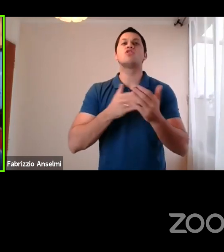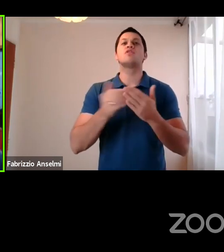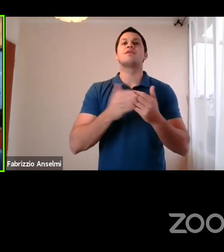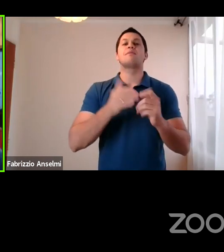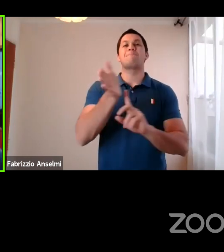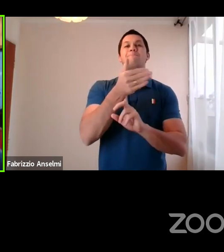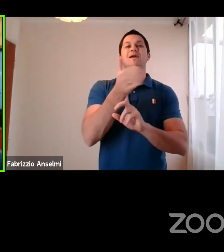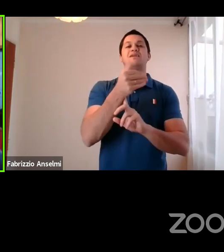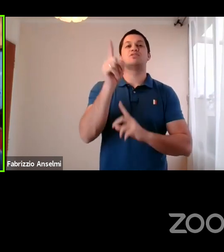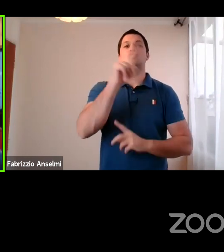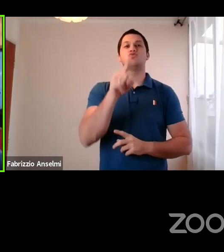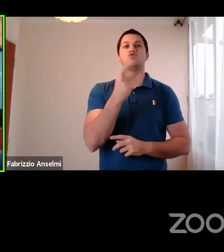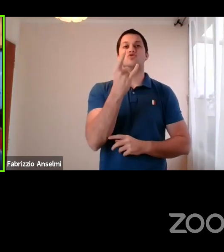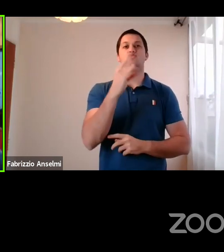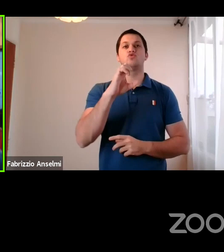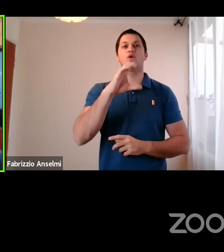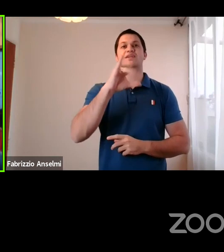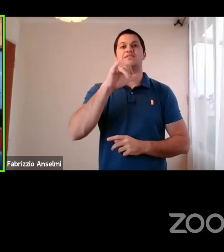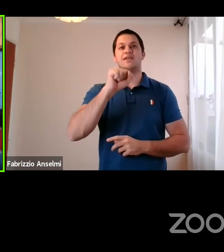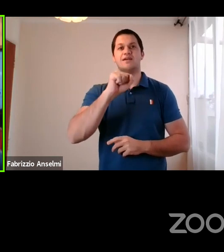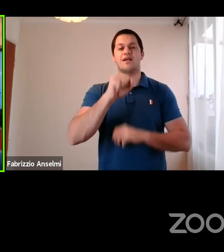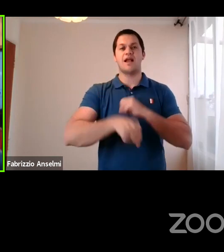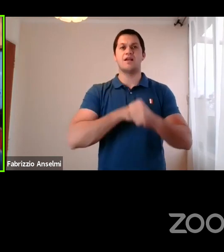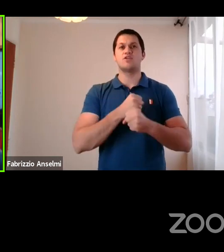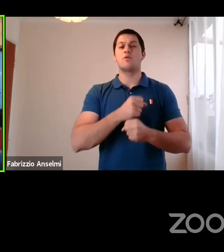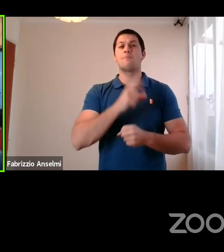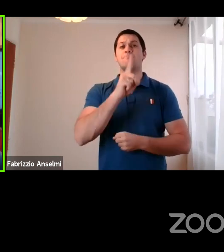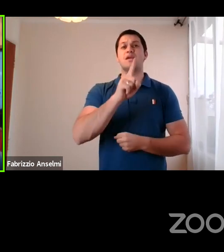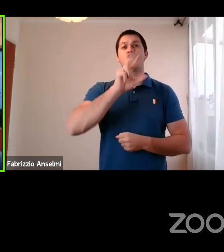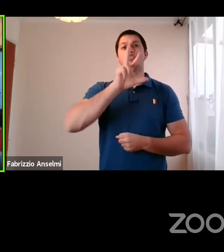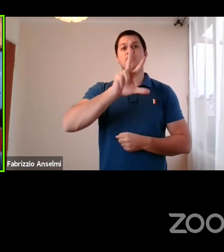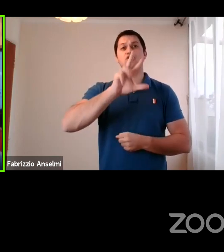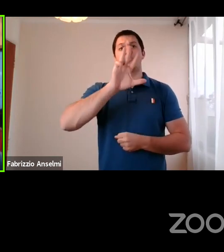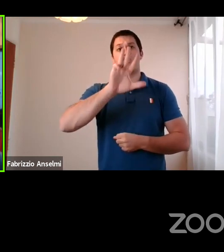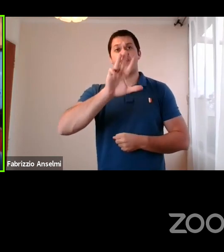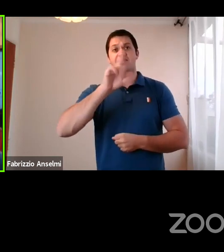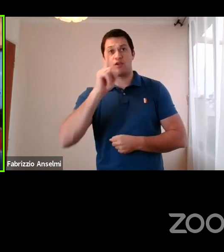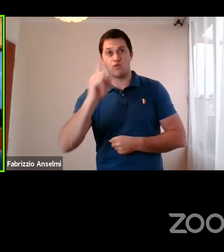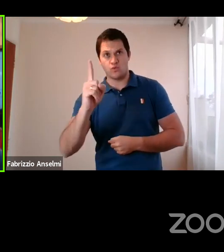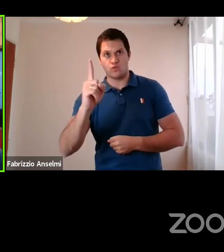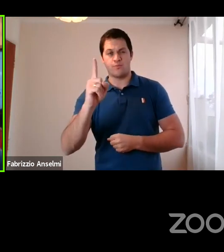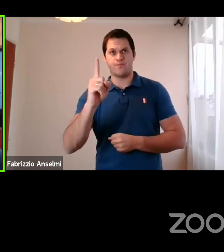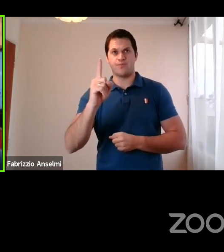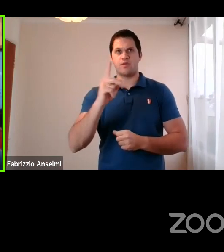en 1891, ¿ya? Con un famoso gimnasta llamado Ture Brandt.